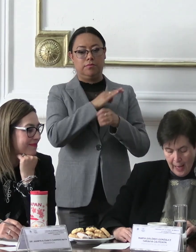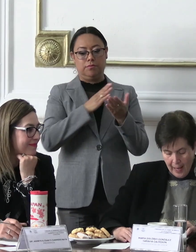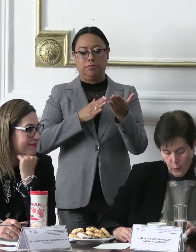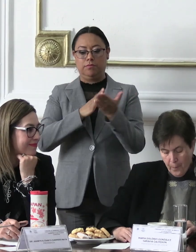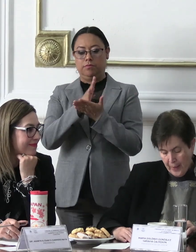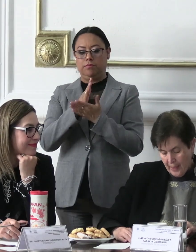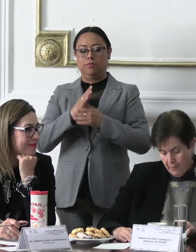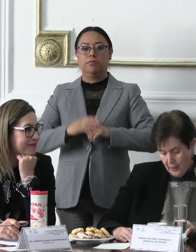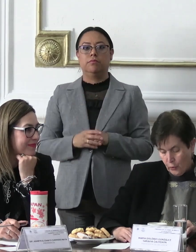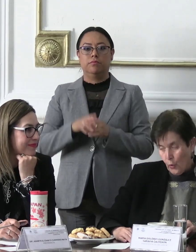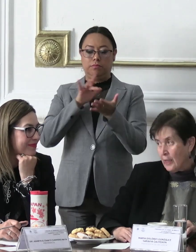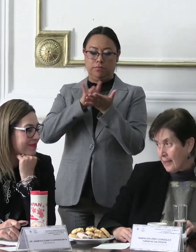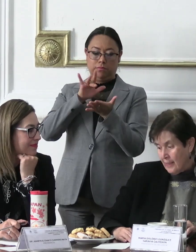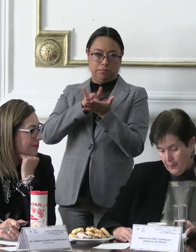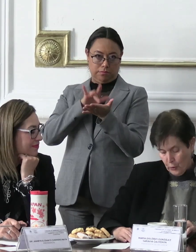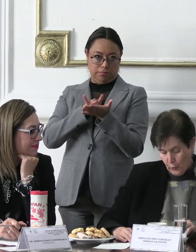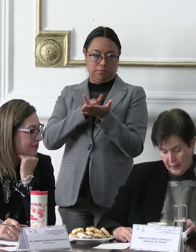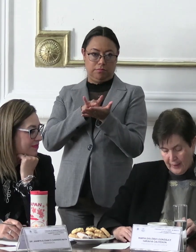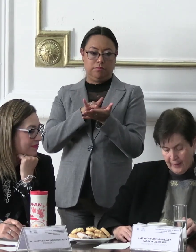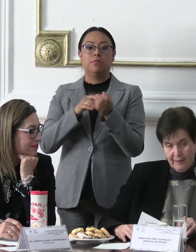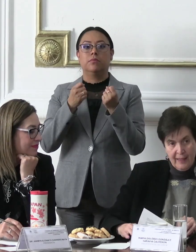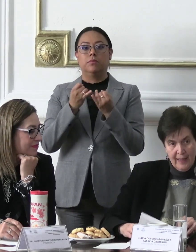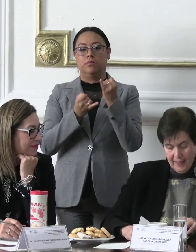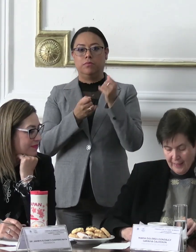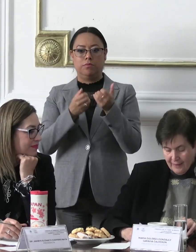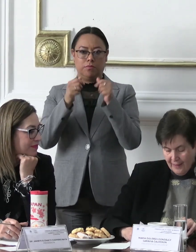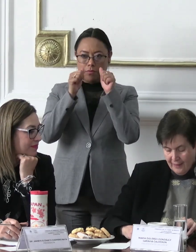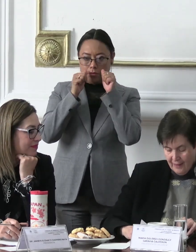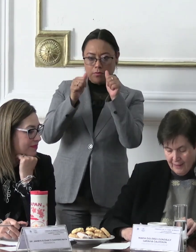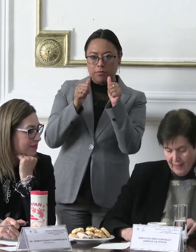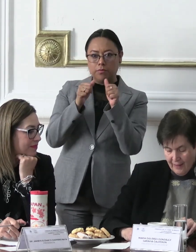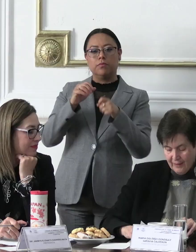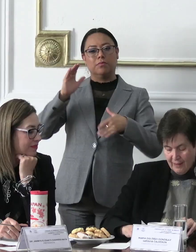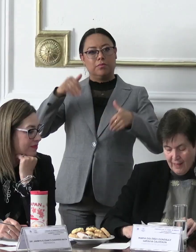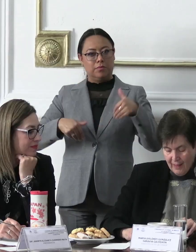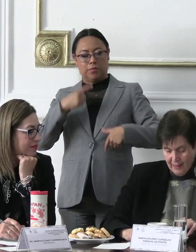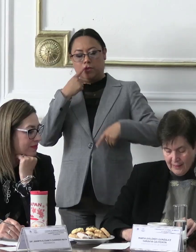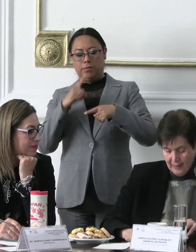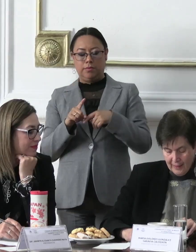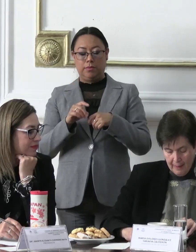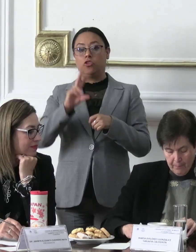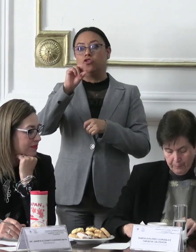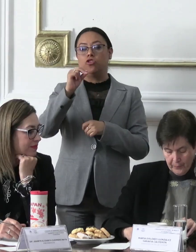orientación, acompañamiento y recepción de quejas sin necesidad de